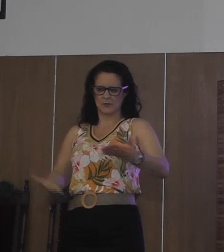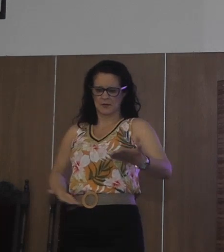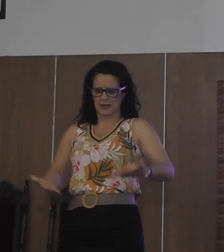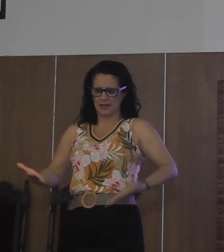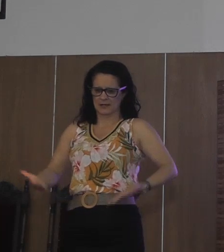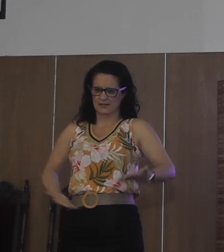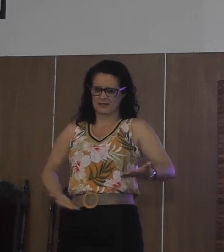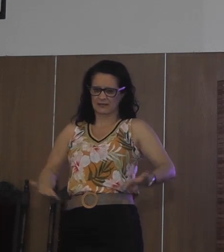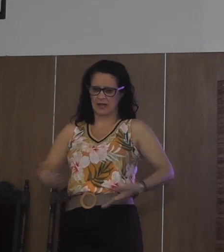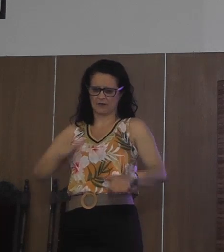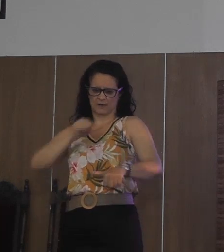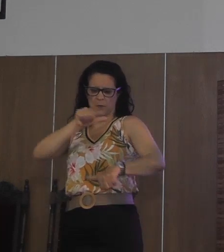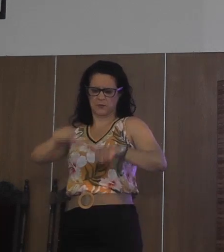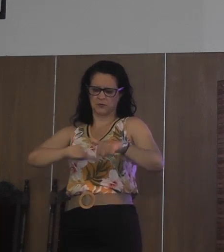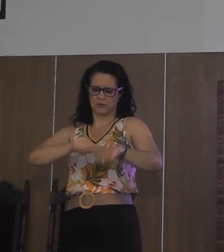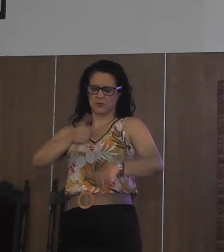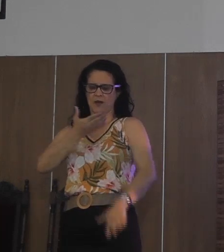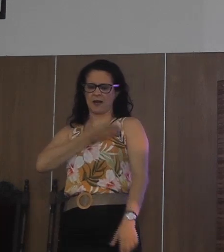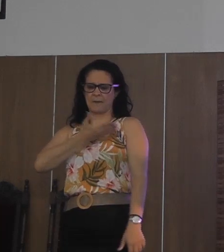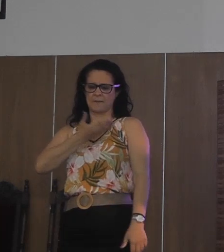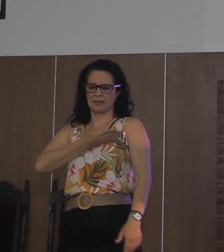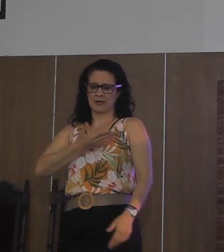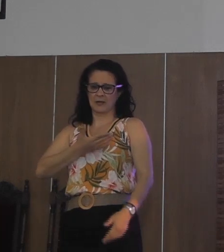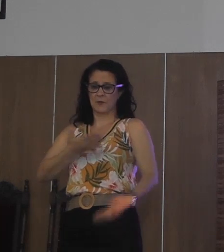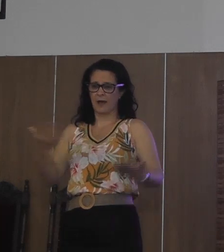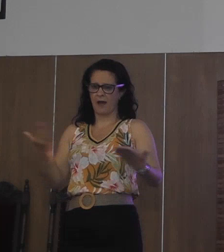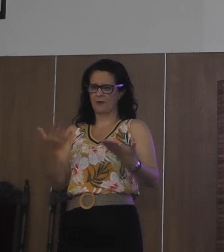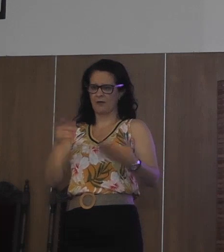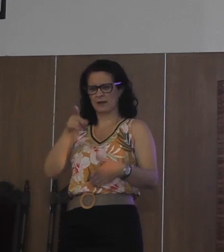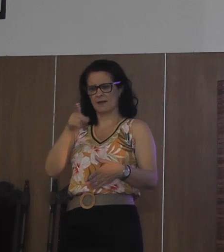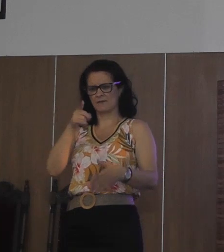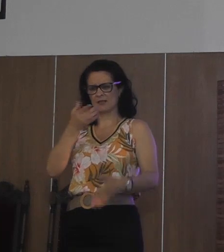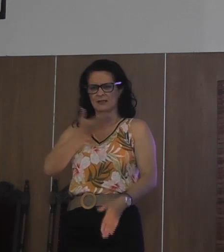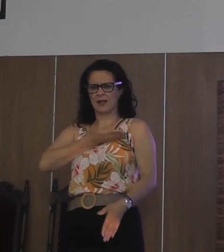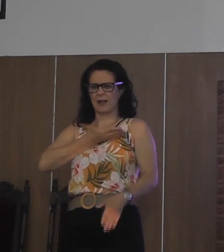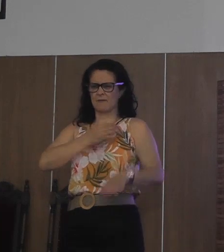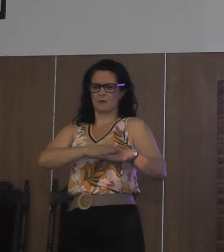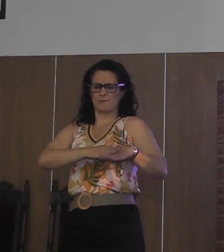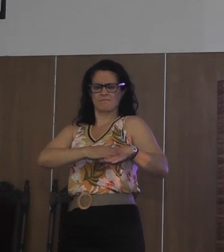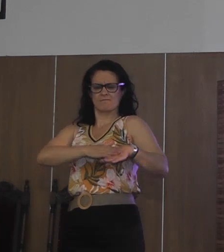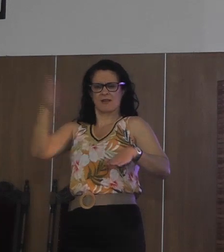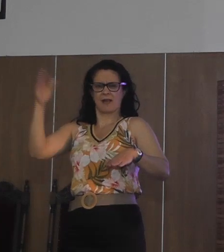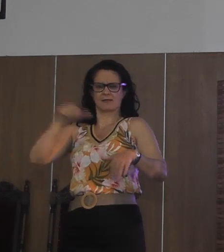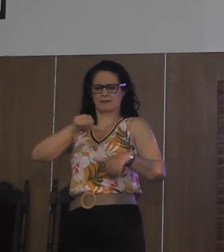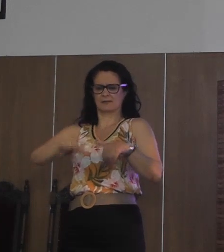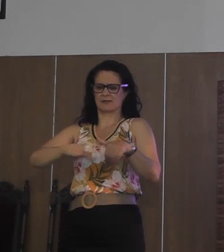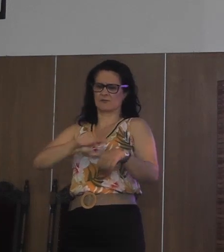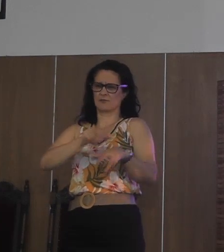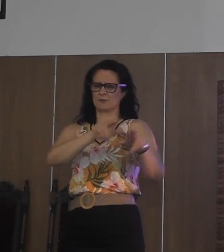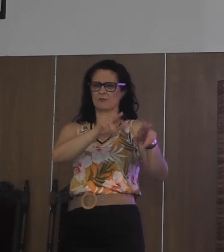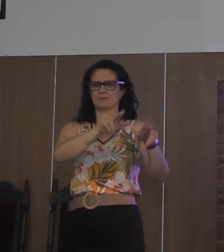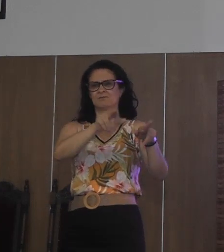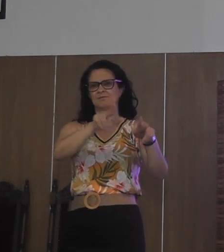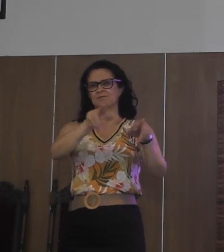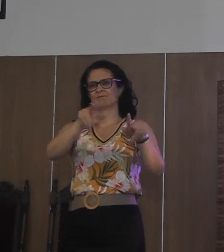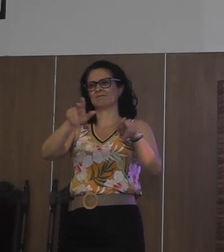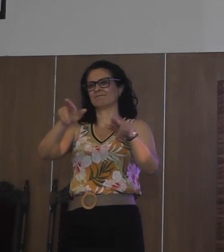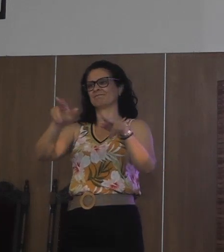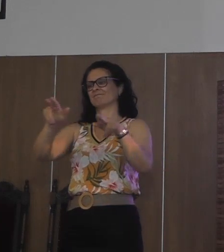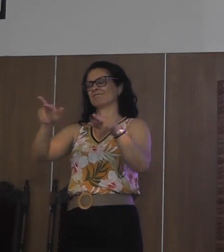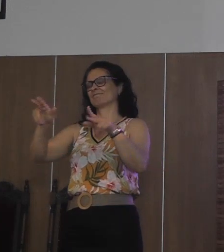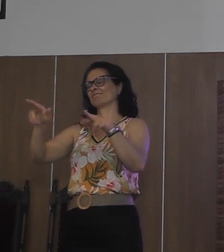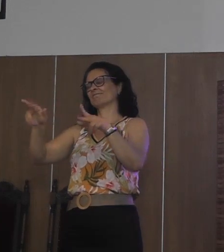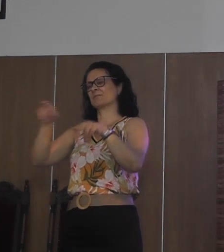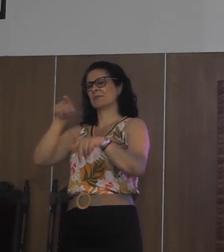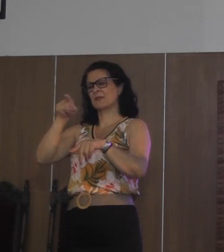vocês são meus amigos, e agora vocês já são mais do que amigos, vocês são meus irmãos, vocês são co-herdeiros naquilo